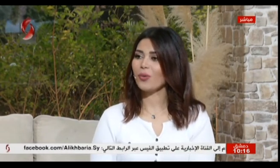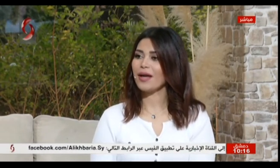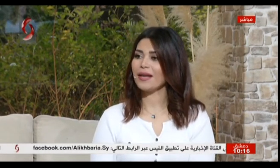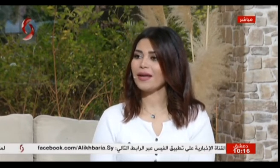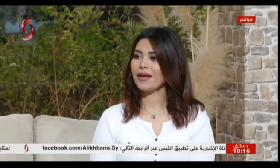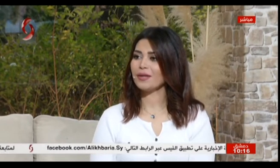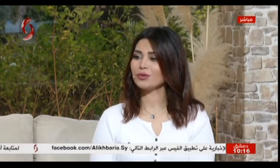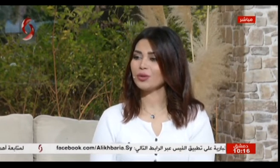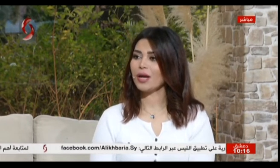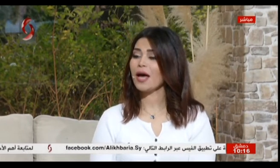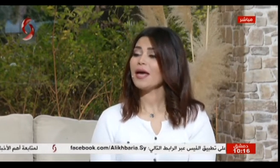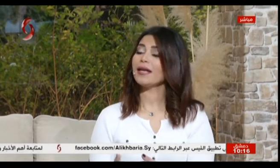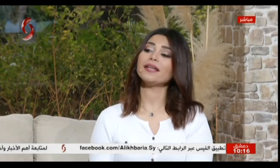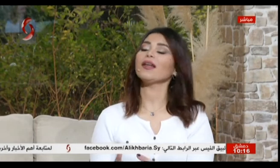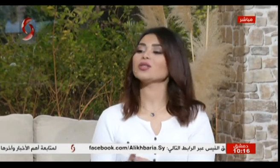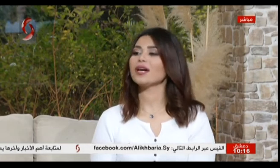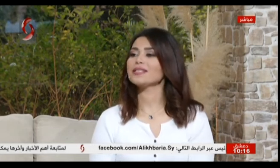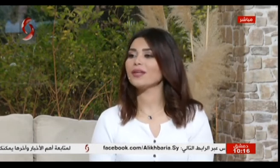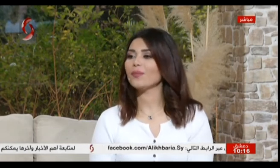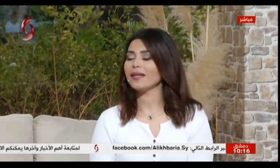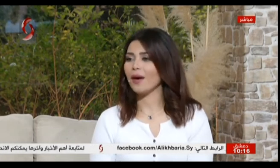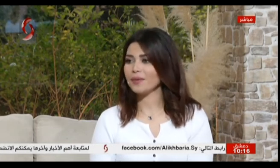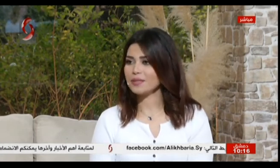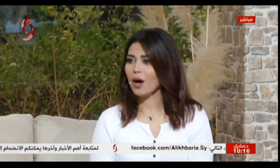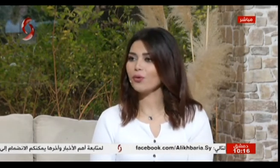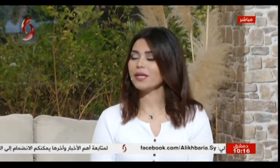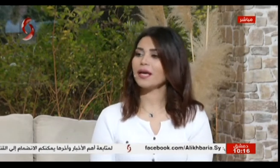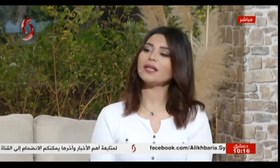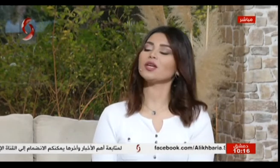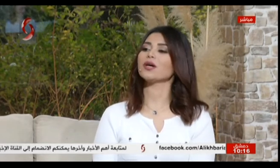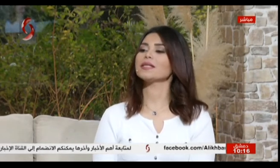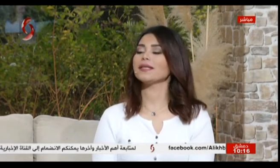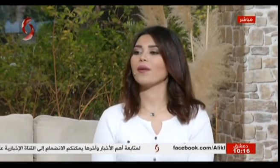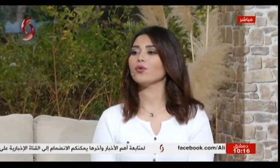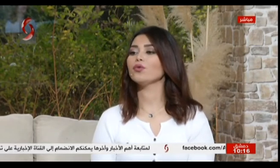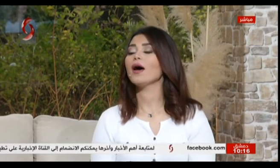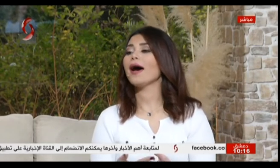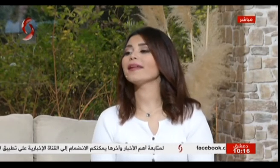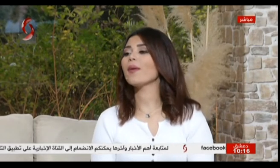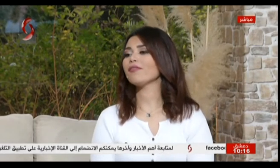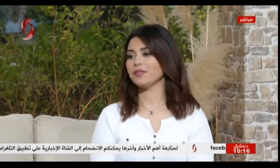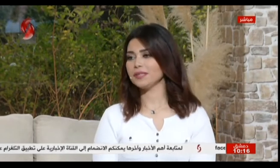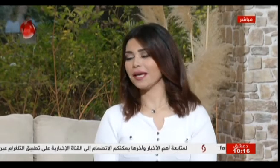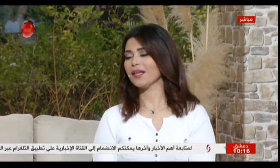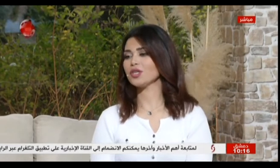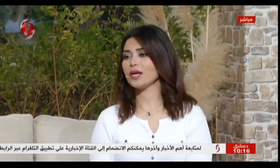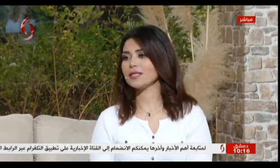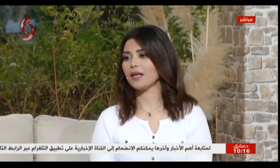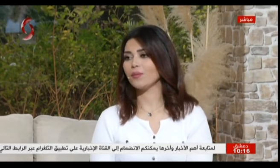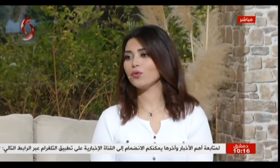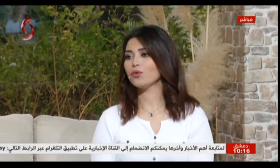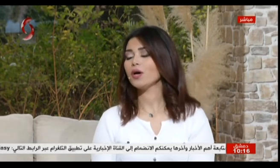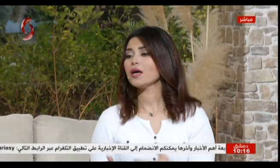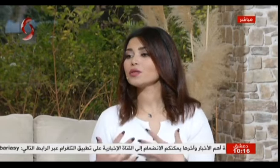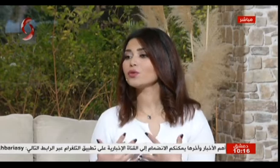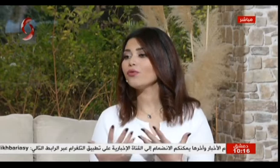بطريقك نحو الدكتورة. لكل الأشخاص اليوم يلي عم بيسمعوكي، لكل الأشخاص اللي عم يقولوا أنا ما فيني، لكل الأشخاص